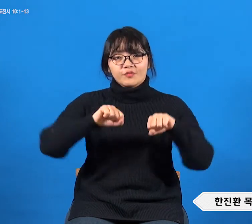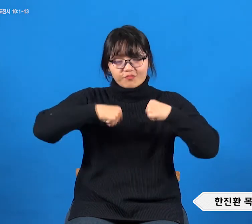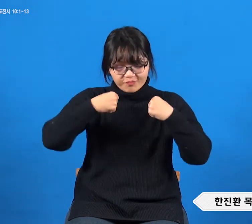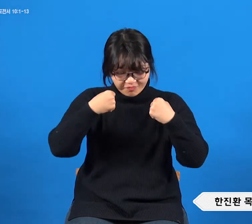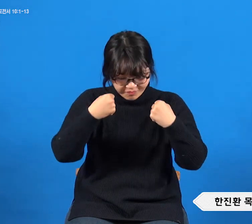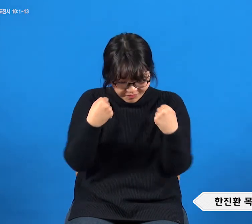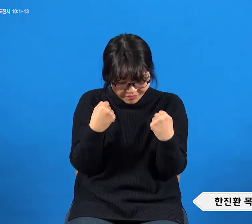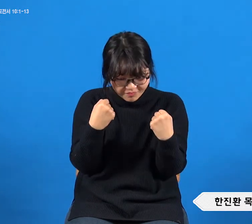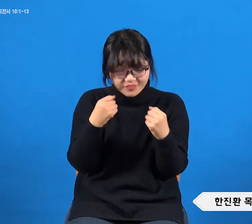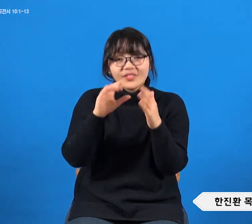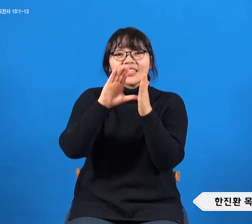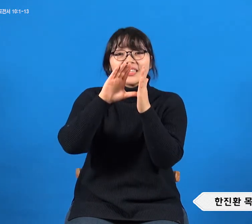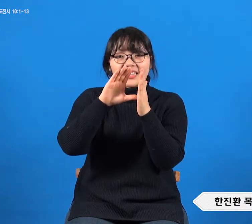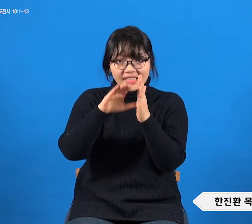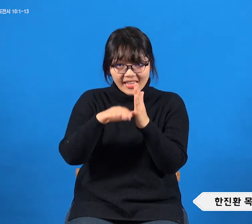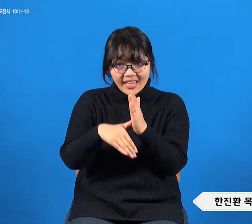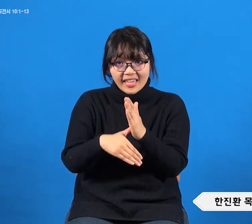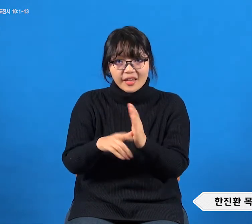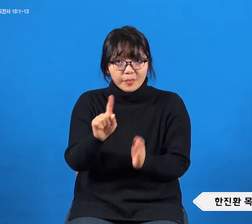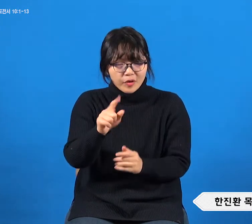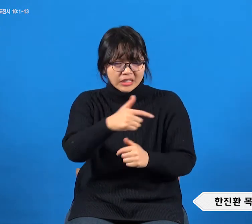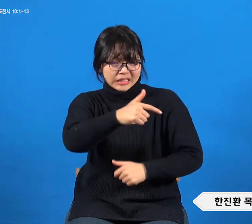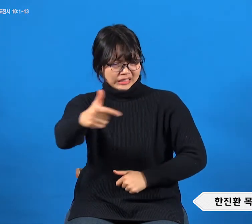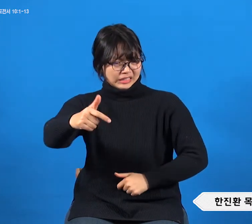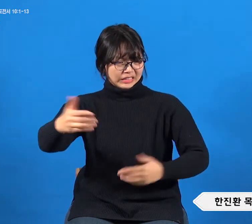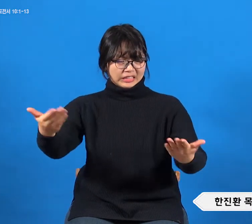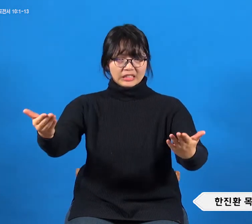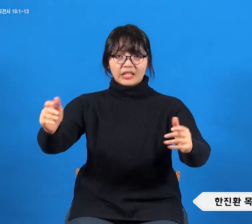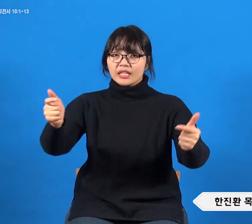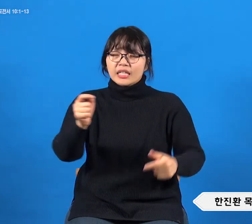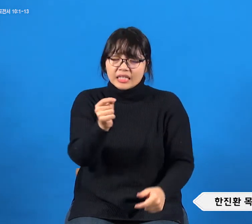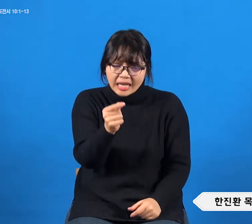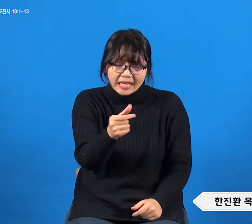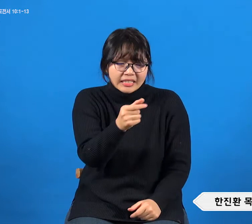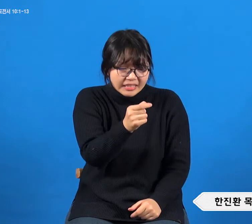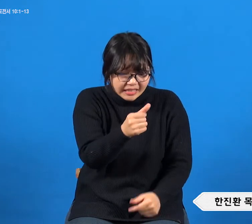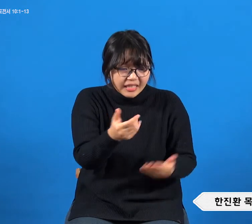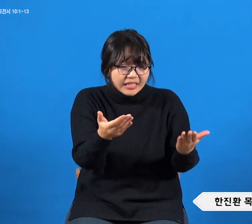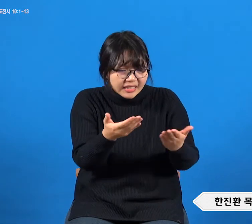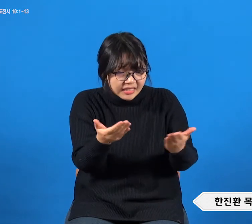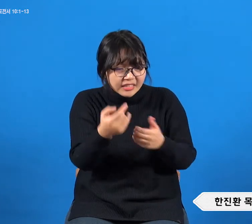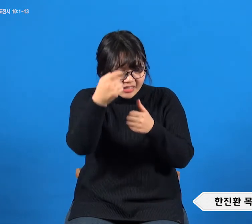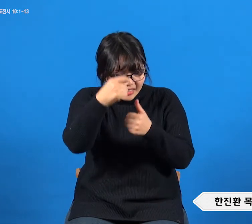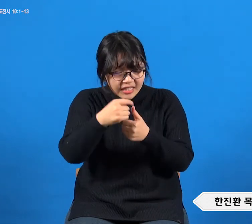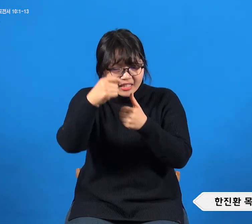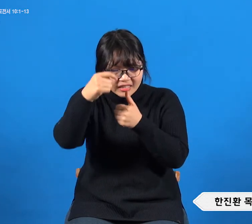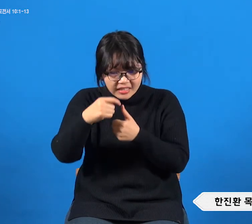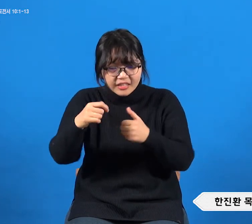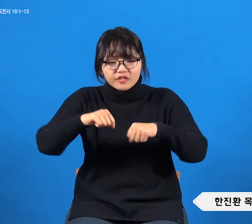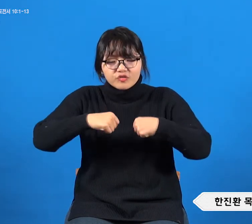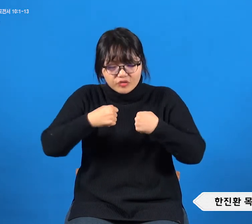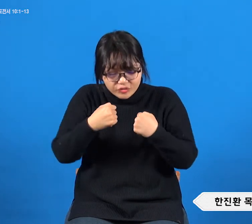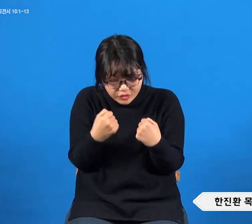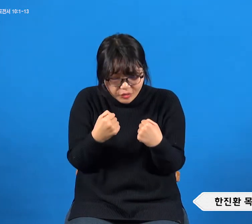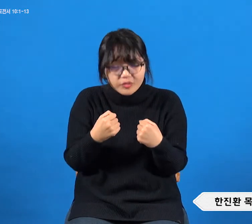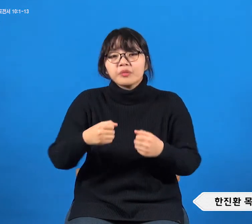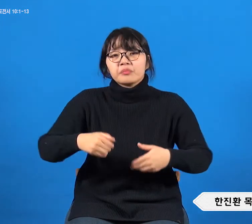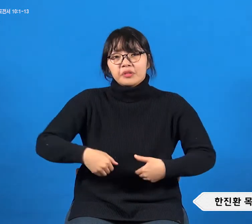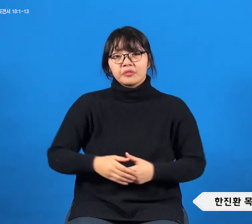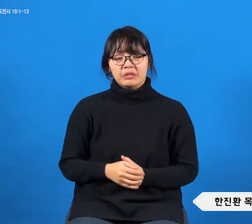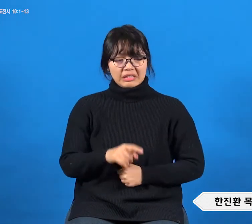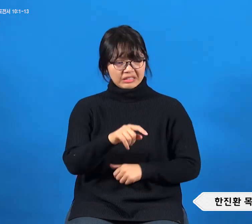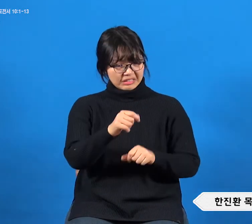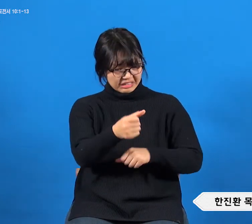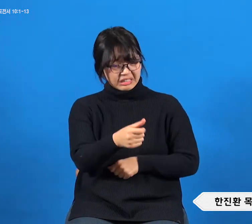순종할 때에 특별히 작은 것에 순종해야 됩니다. 이건 사소한 문제니까, 이건 작은